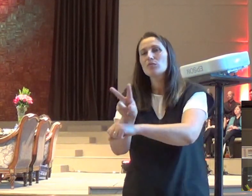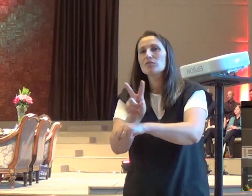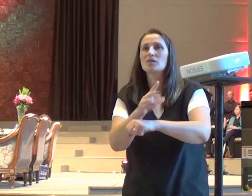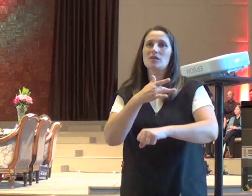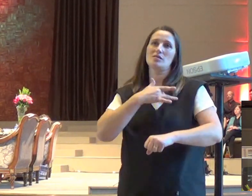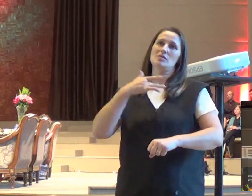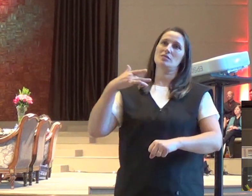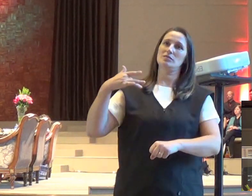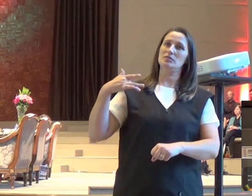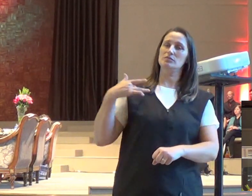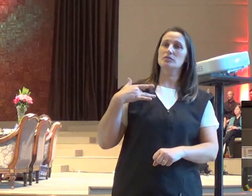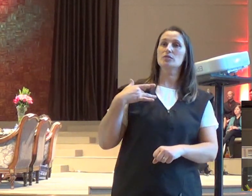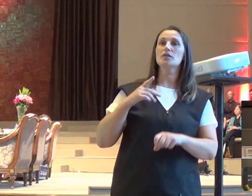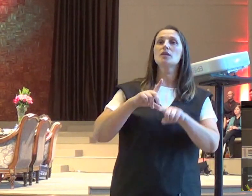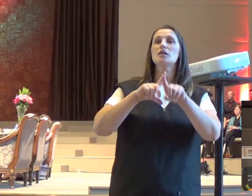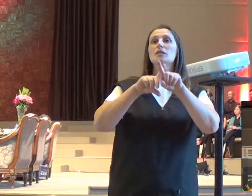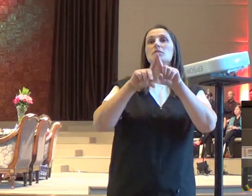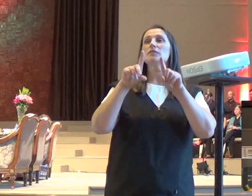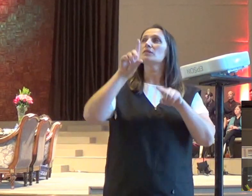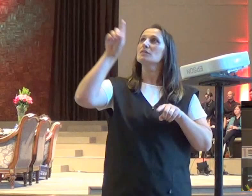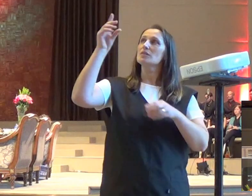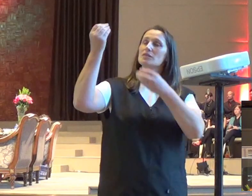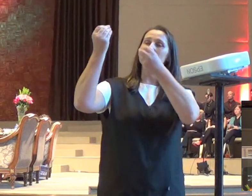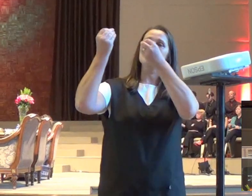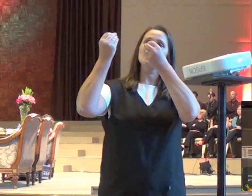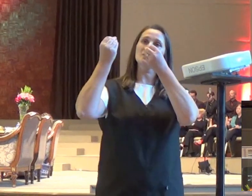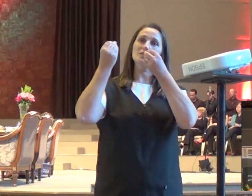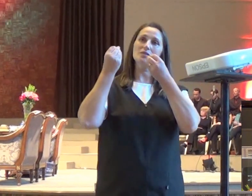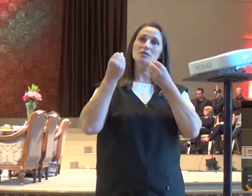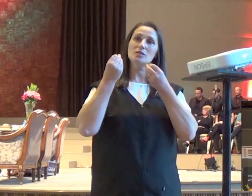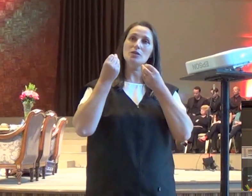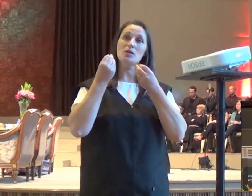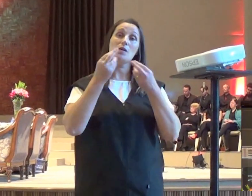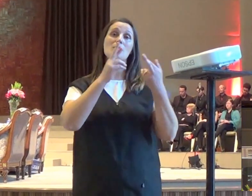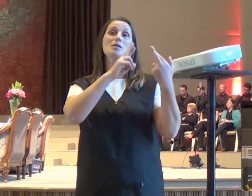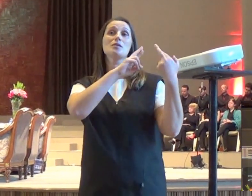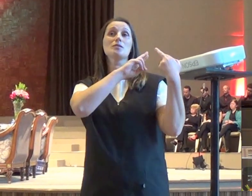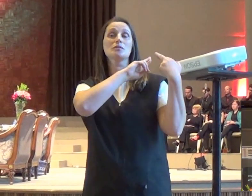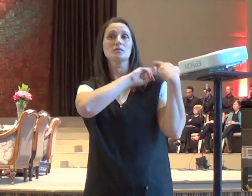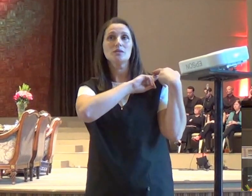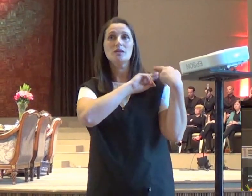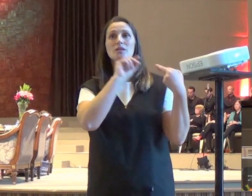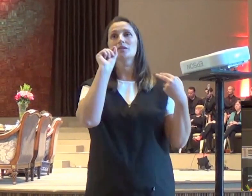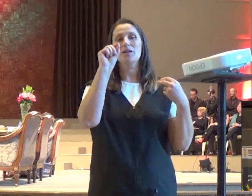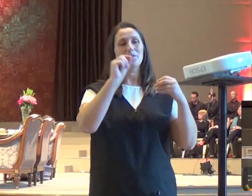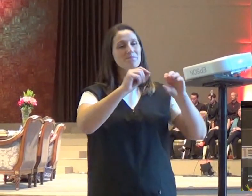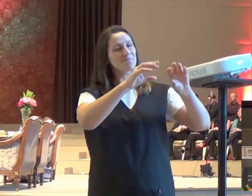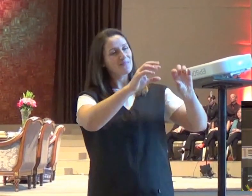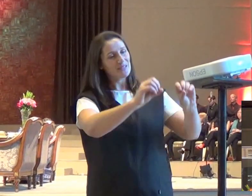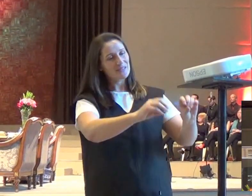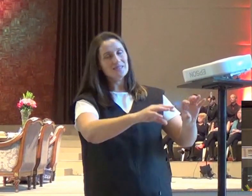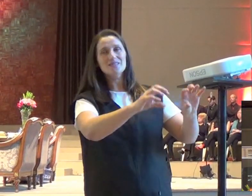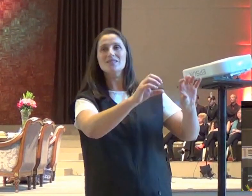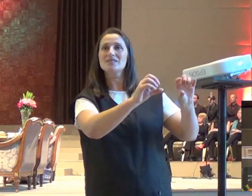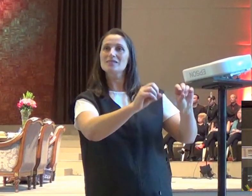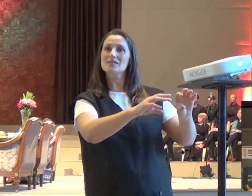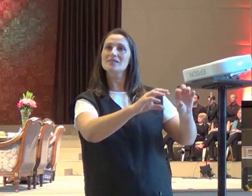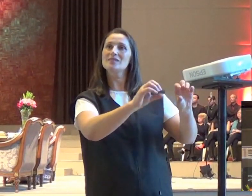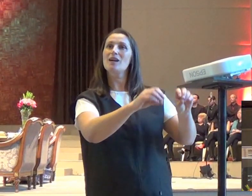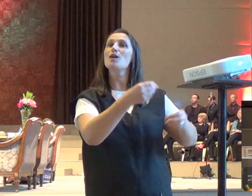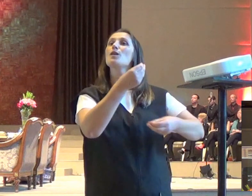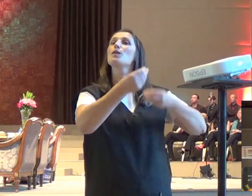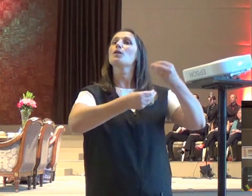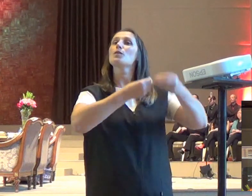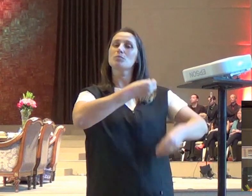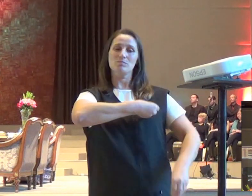saúde, mas Deus nos deu a missão, como pais, de ensinar os nossos filhos a viver,